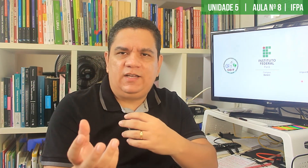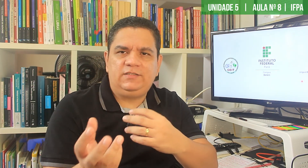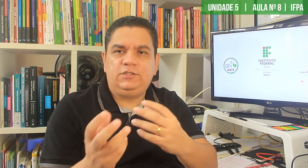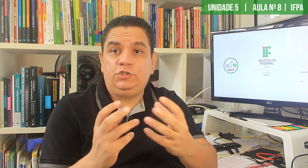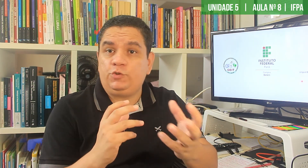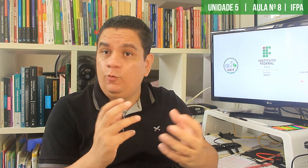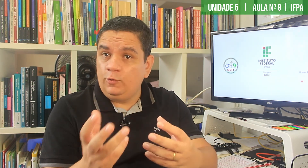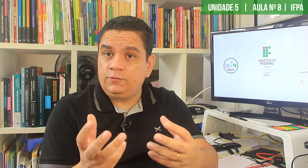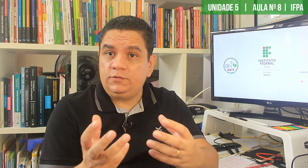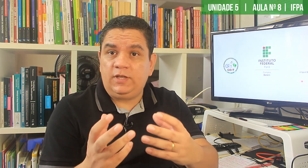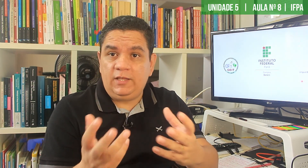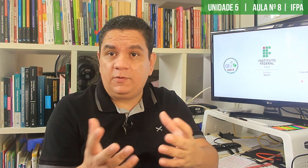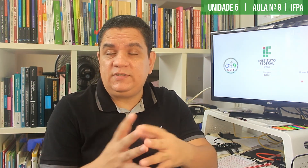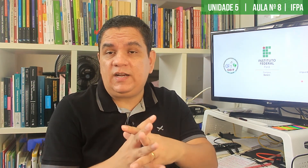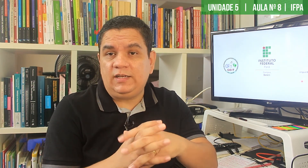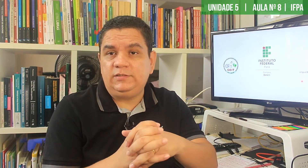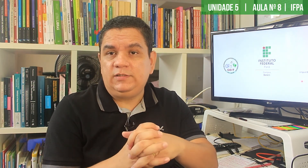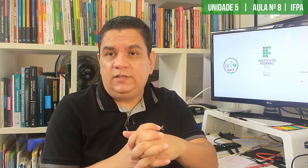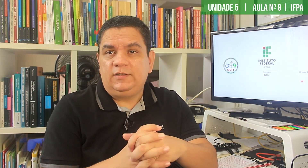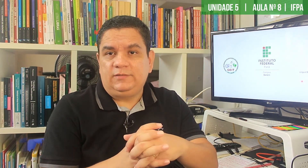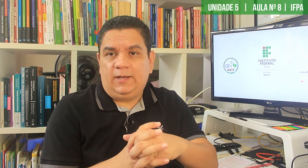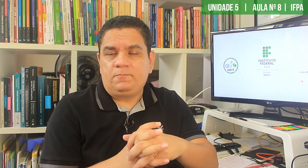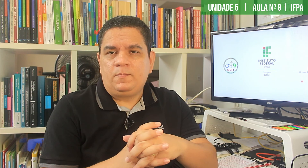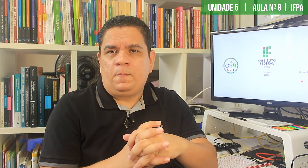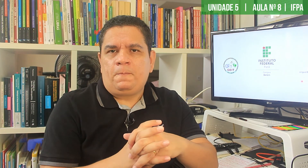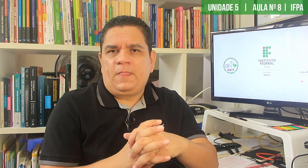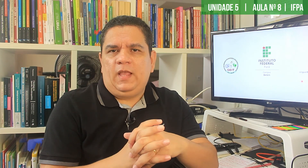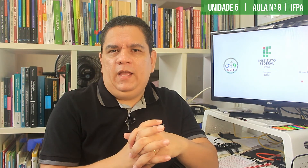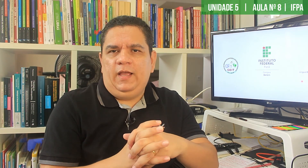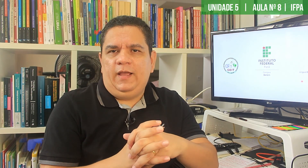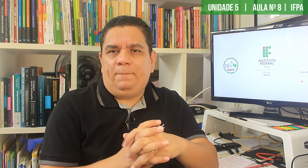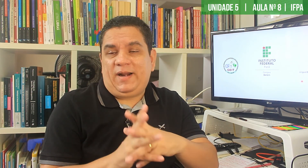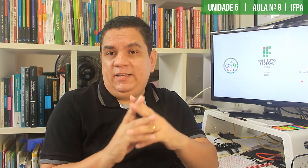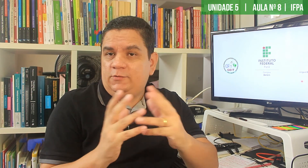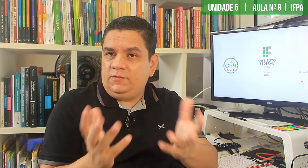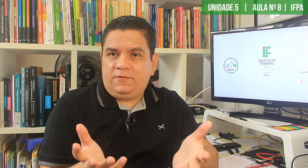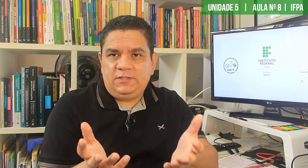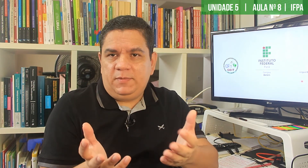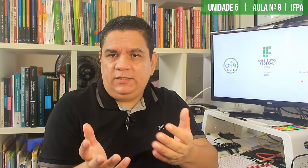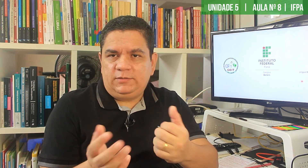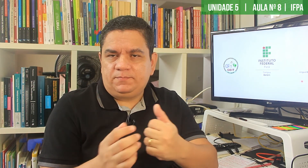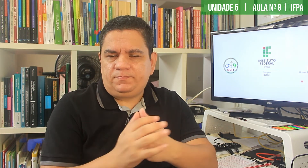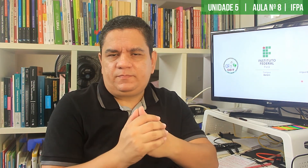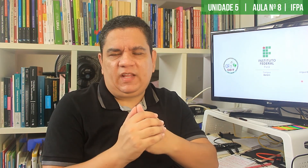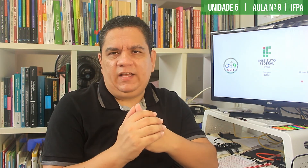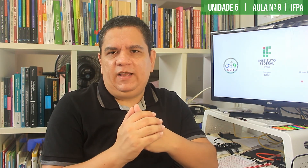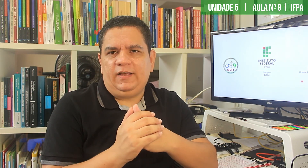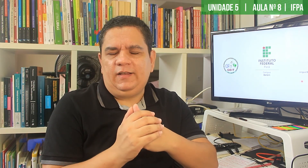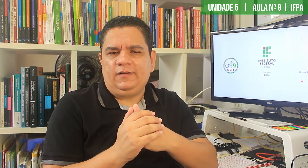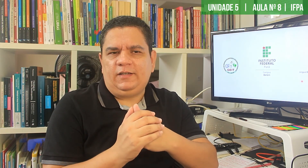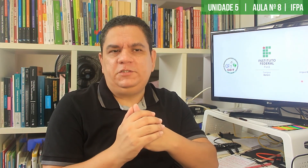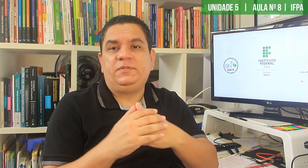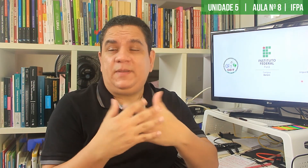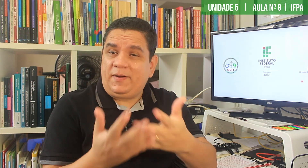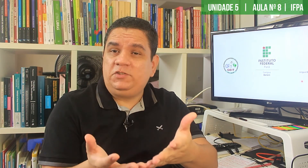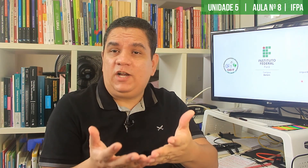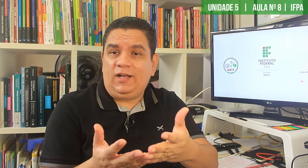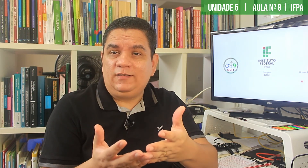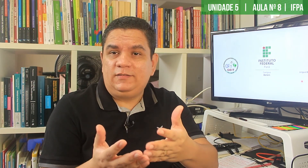frases, discursos em língua de sinais, tá? Para isso, infelizmente, a gente precisa praticar. Eu